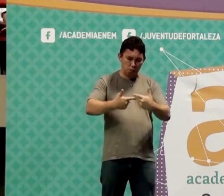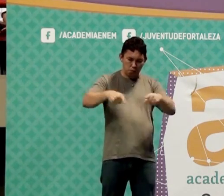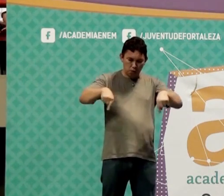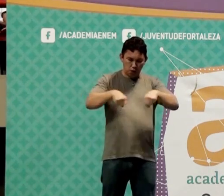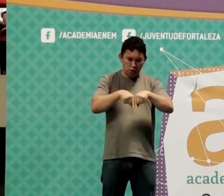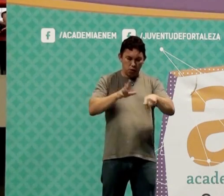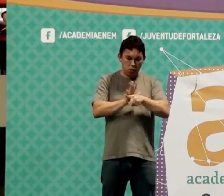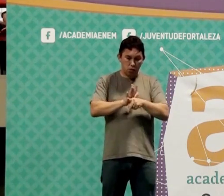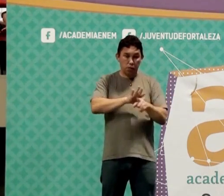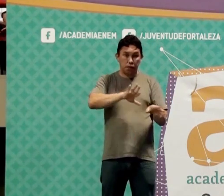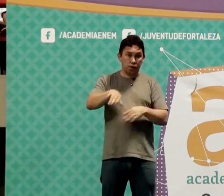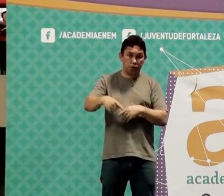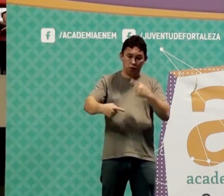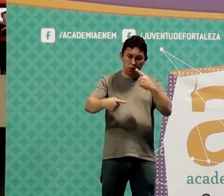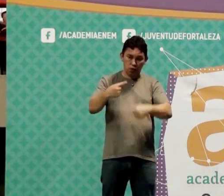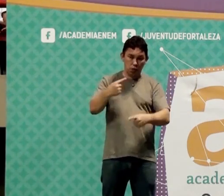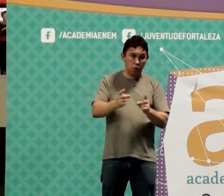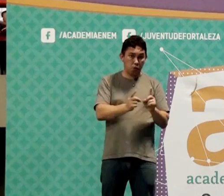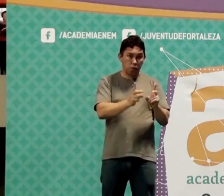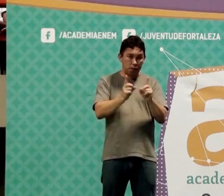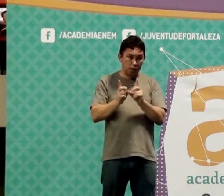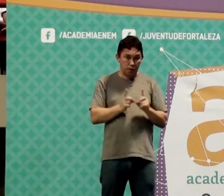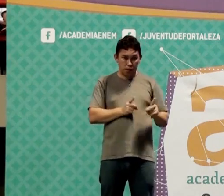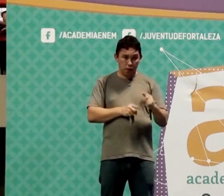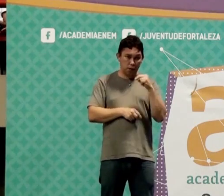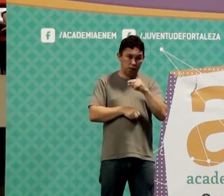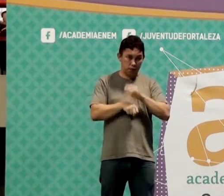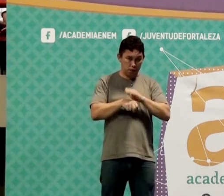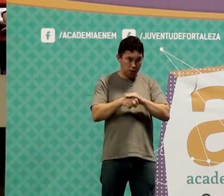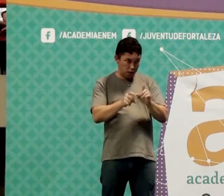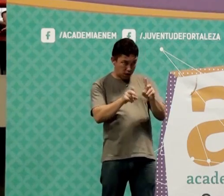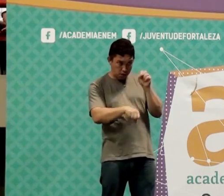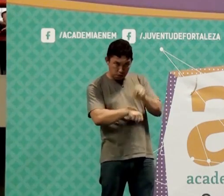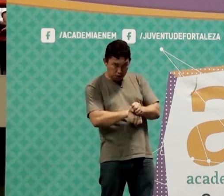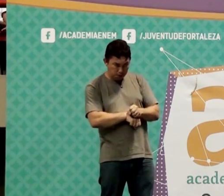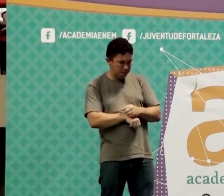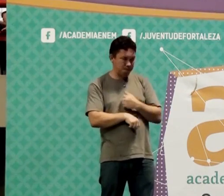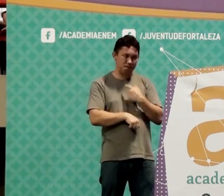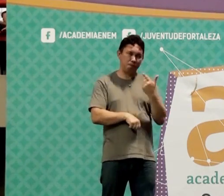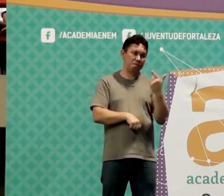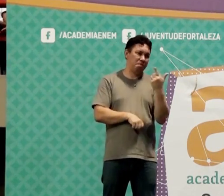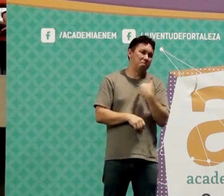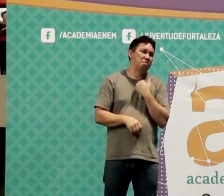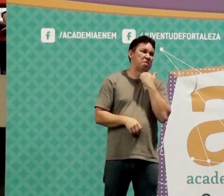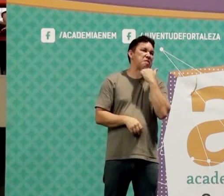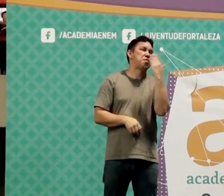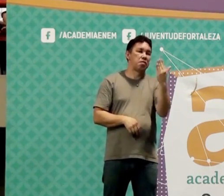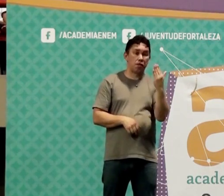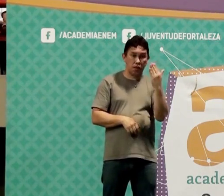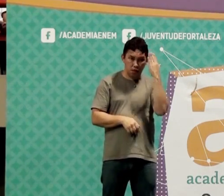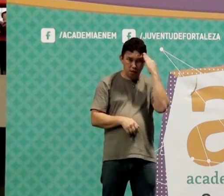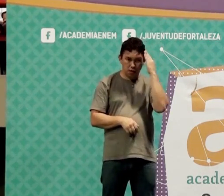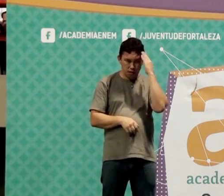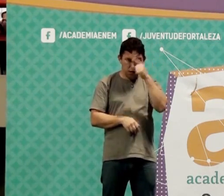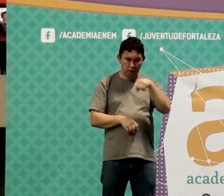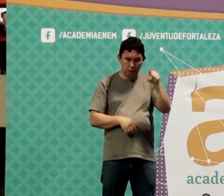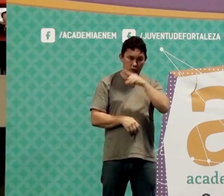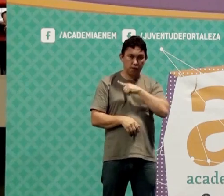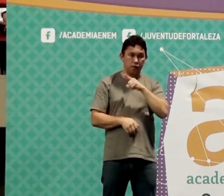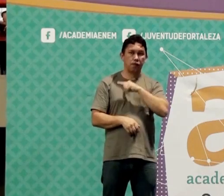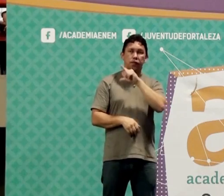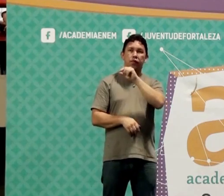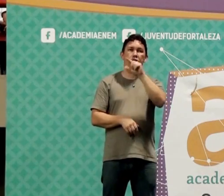lucro dando dinheiro? Só se tu cobrasse por esse dinheiro. Mas ele diz que tu tem que distribuir. Se tu está distribuindo,